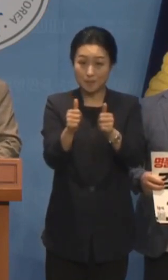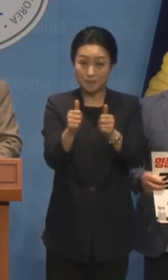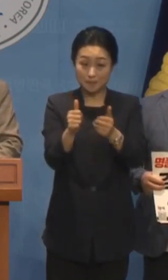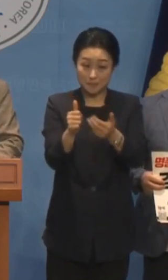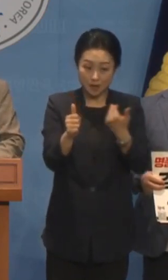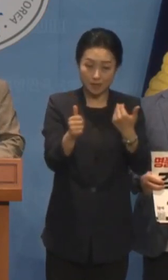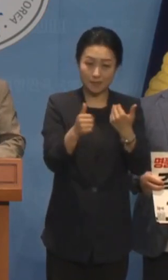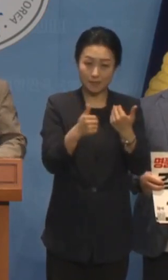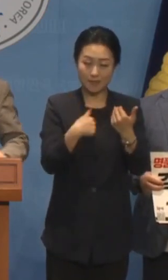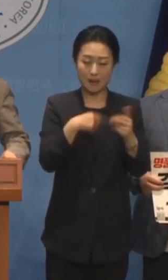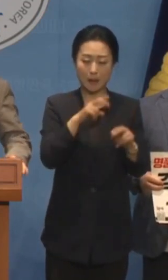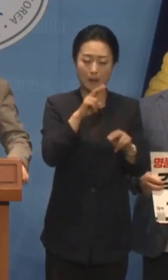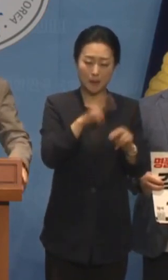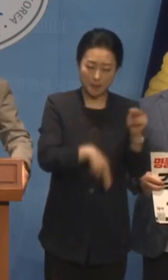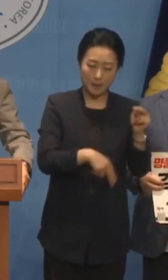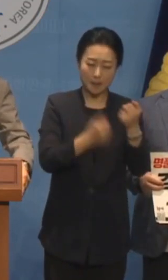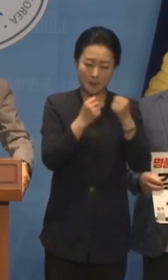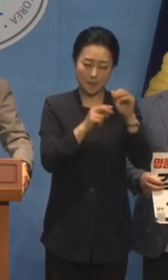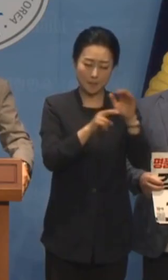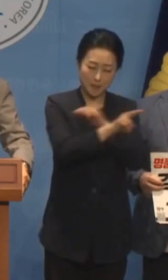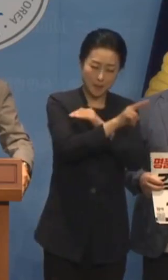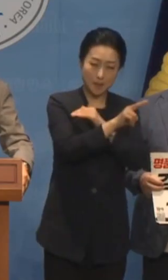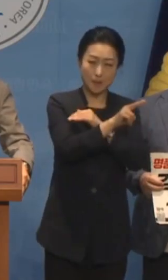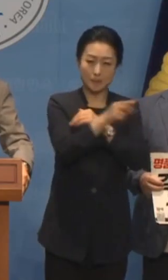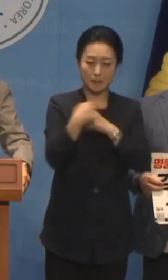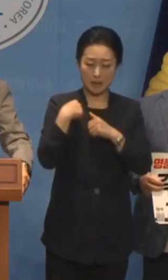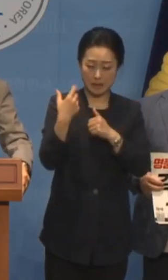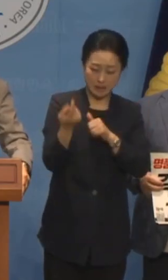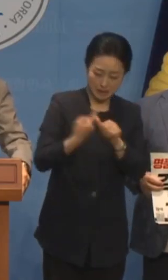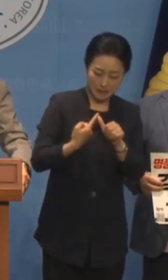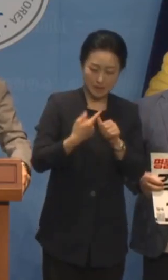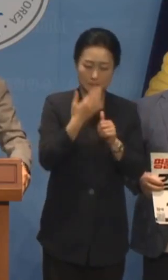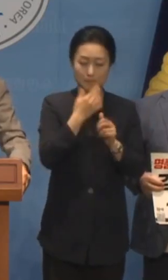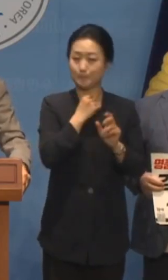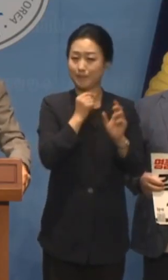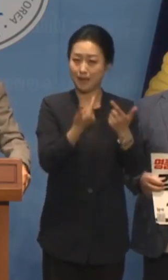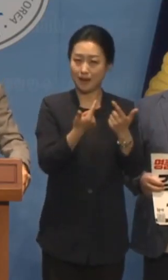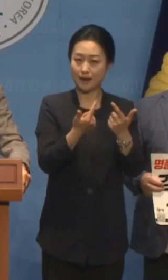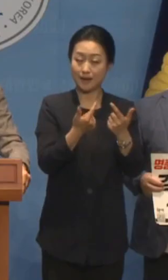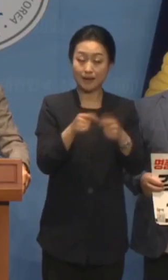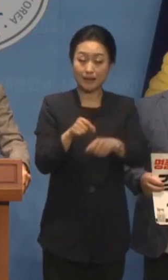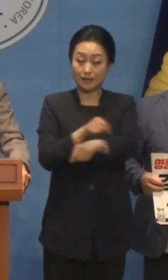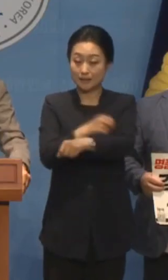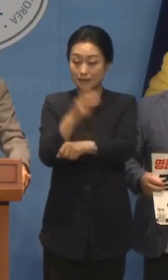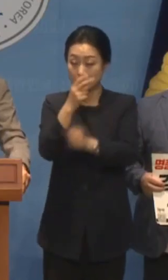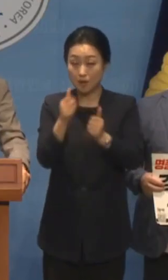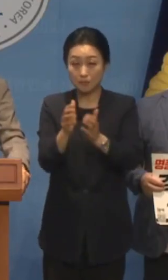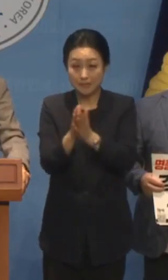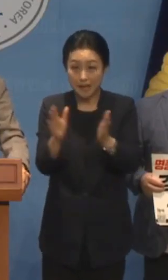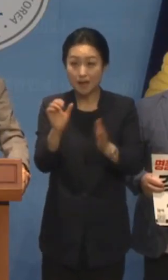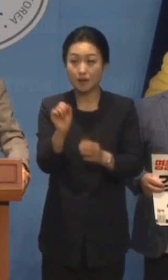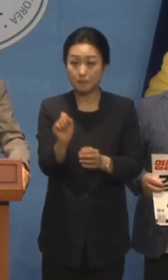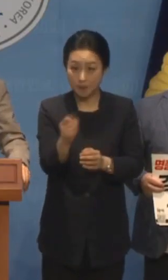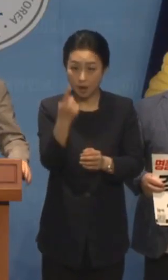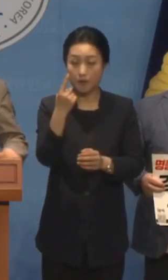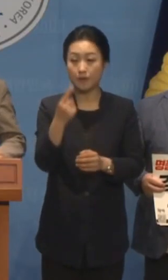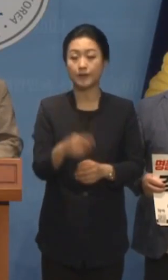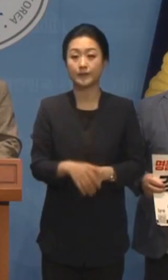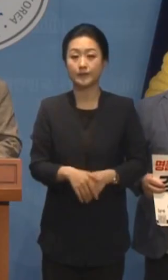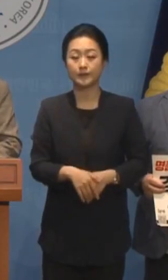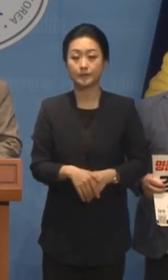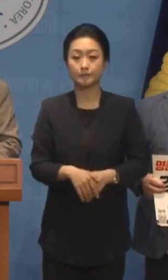빠져나가겠다는 의도이자 욕을 먹지 않겠다는 의도이고, 특검이 작동되면